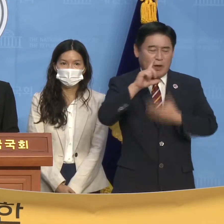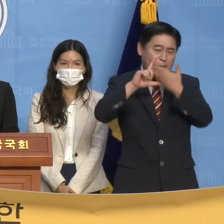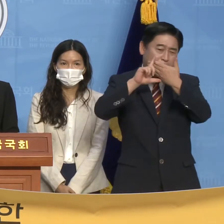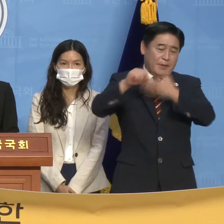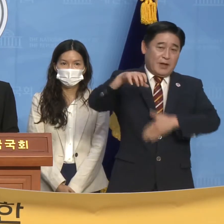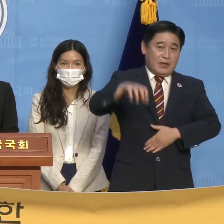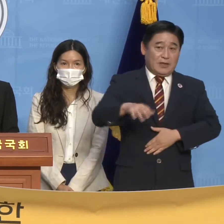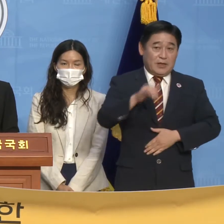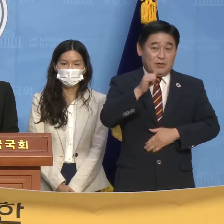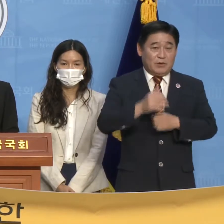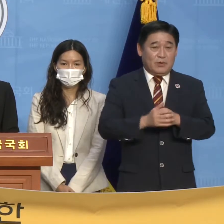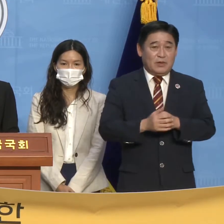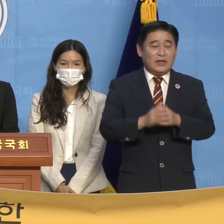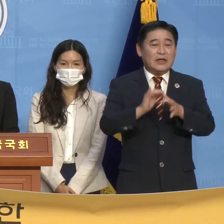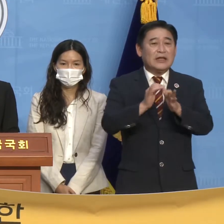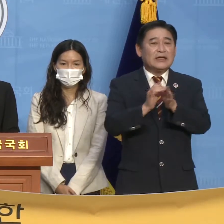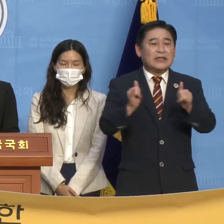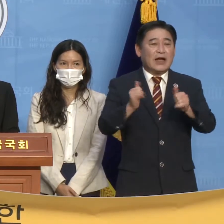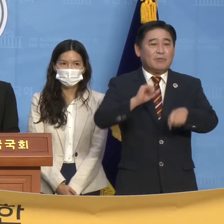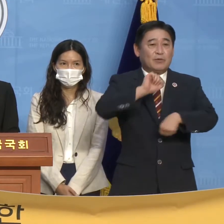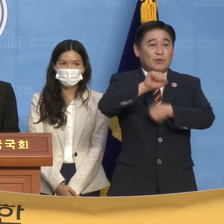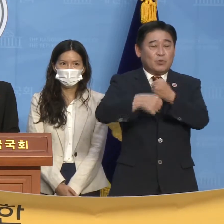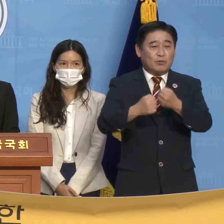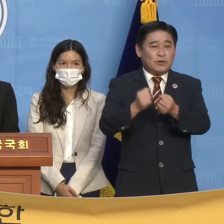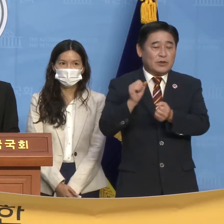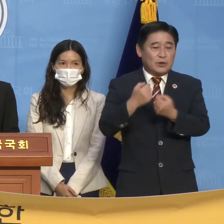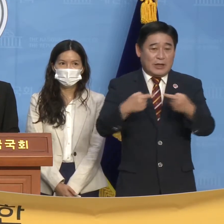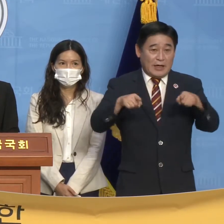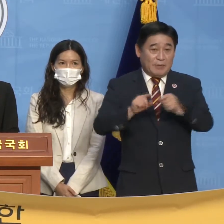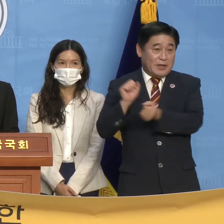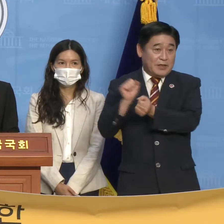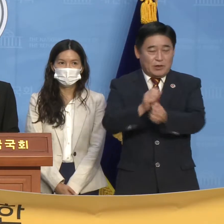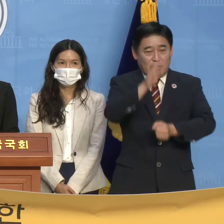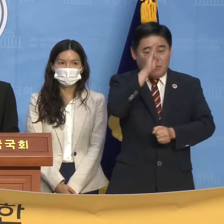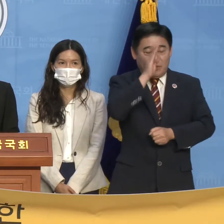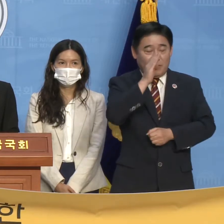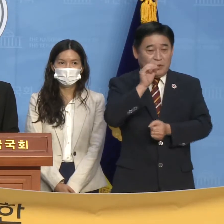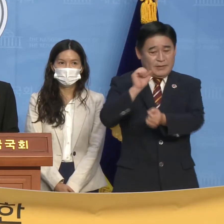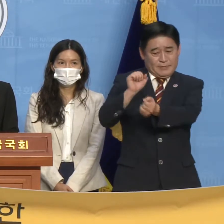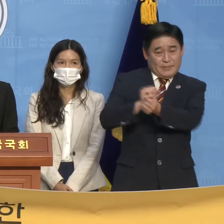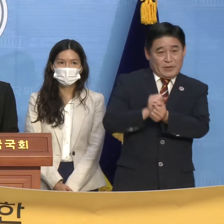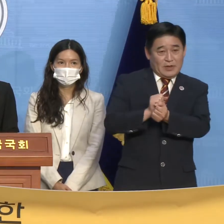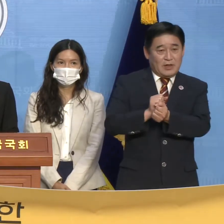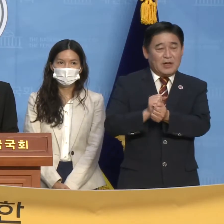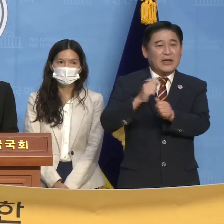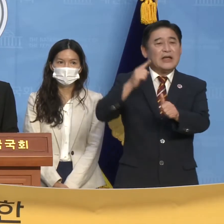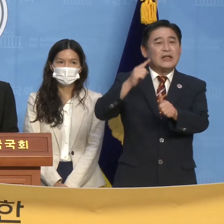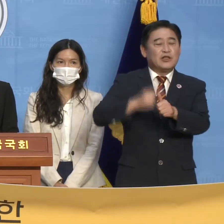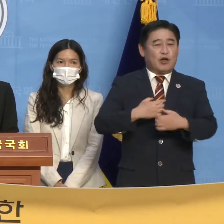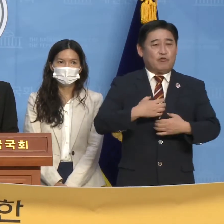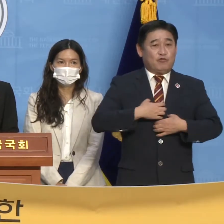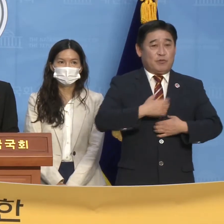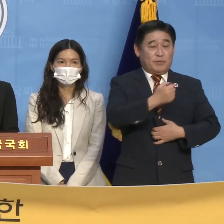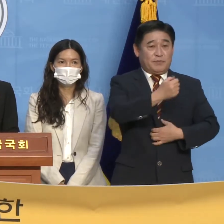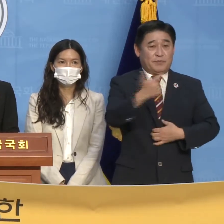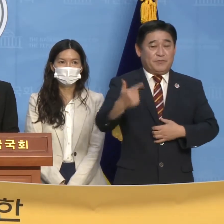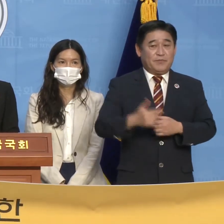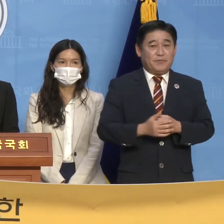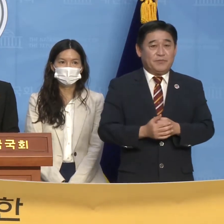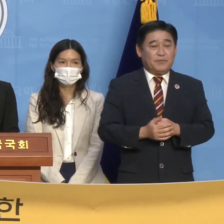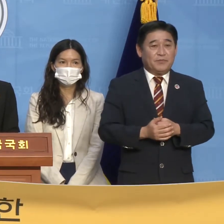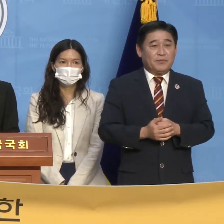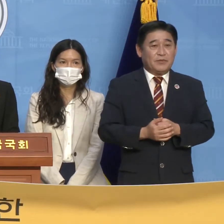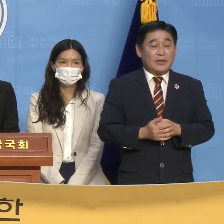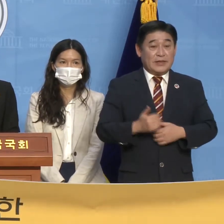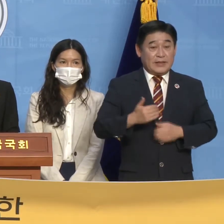사각지대가 발생하고 인수공통 감염병 발생과 생태계 교란의 위험을 높이고 있습니다. 이에